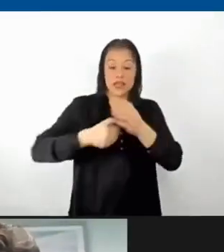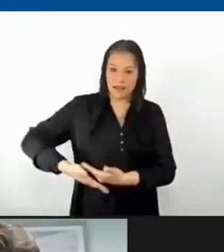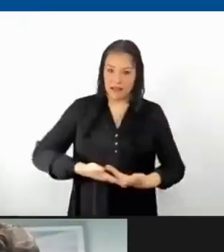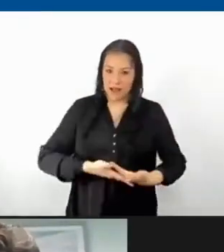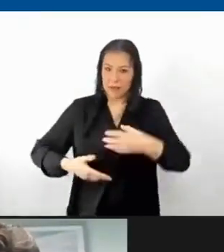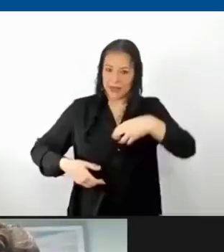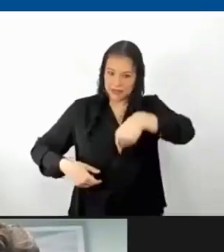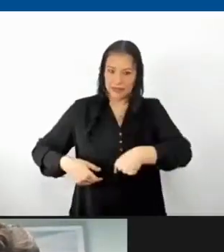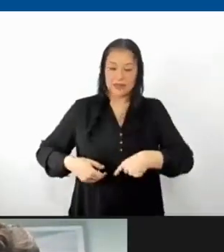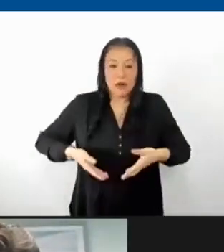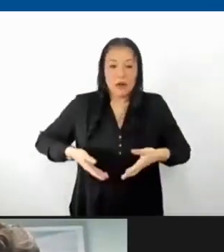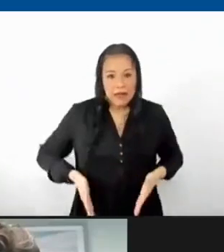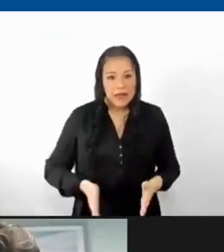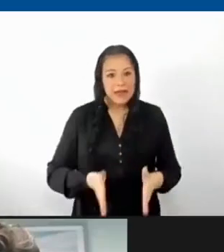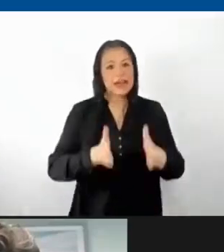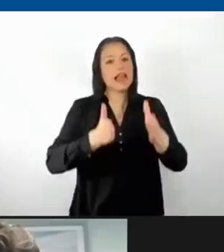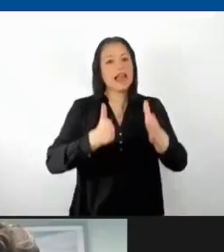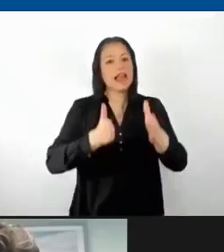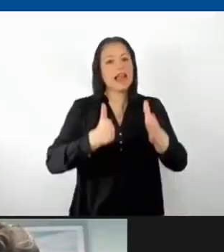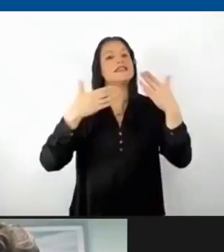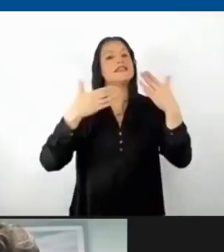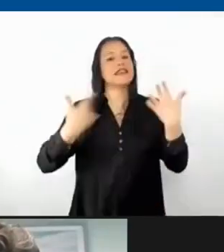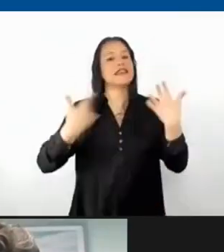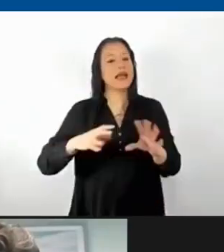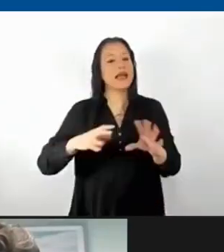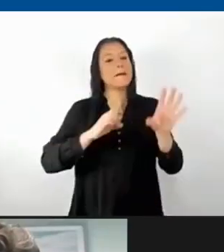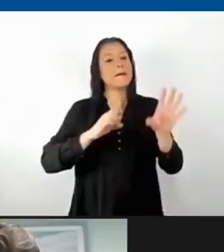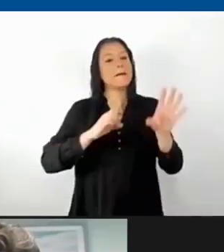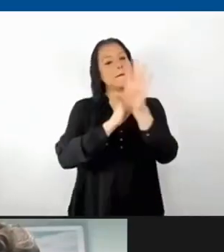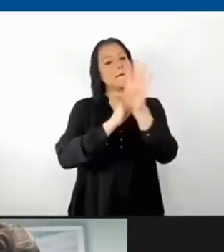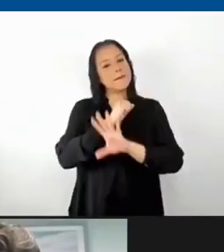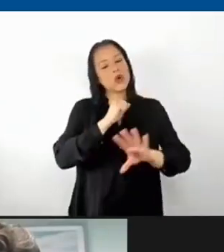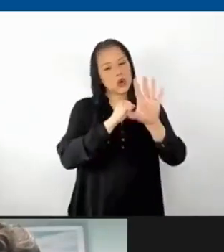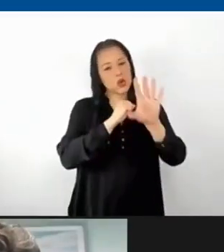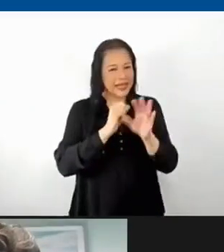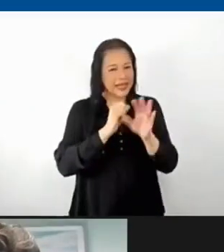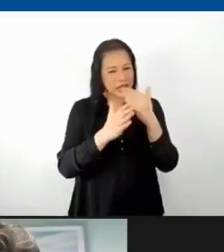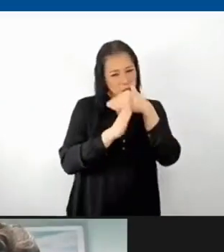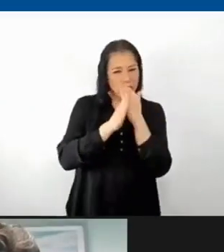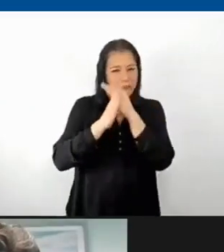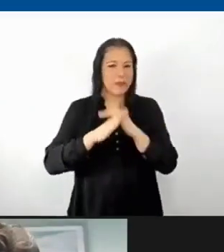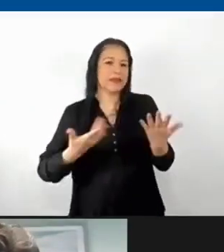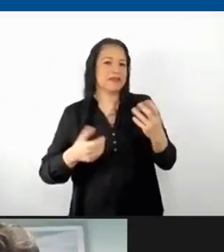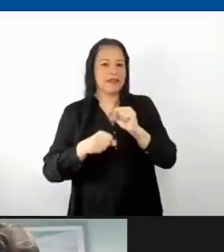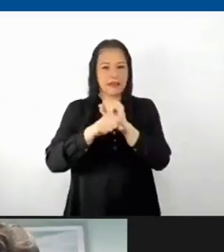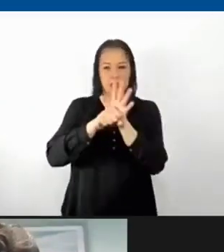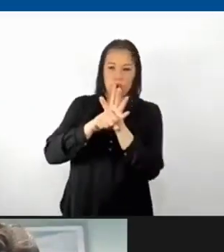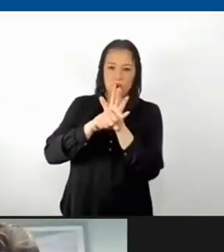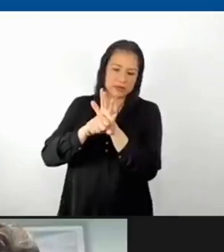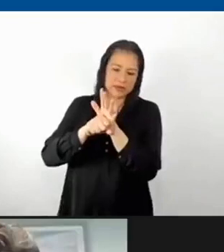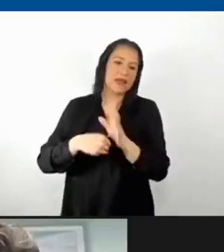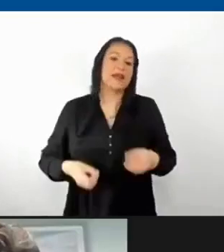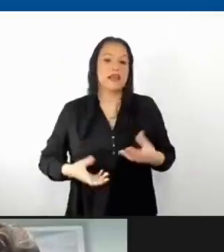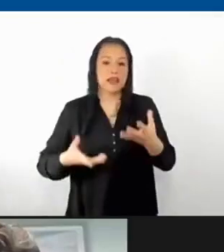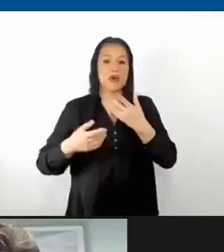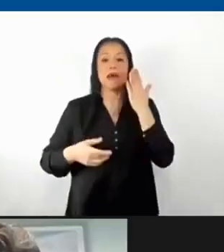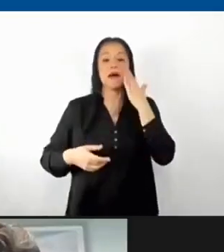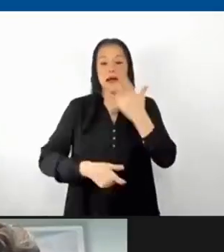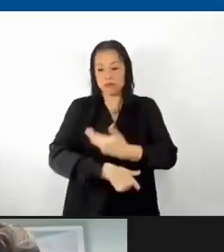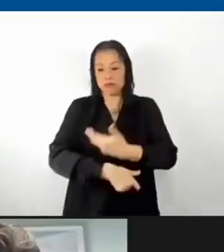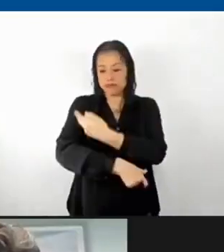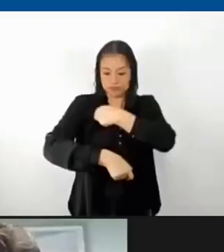Y el niño nace ya, digamos, entre comillas, parcialmente vacunado con sus defensas que le dio la madre, ¿ok? Y los